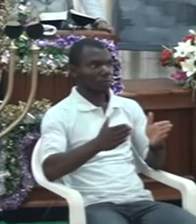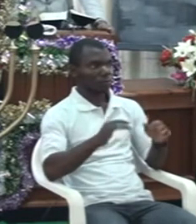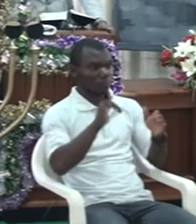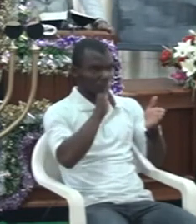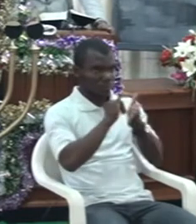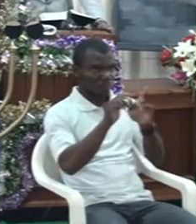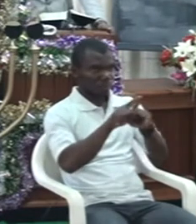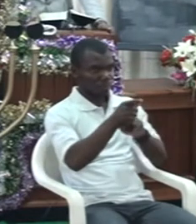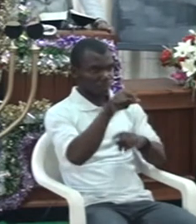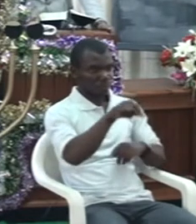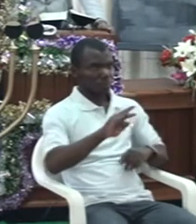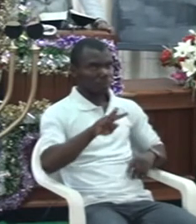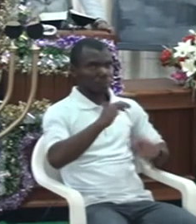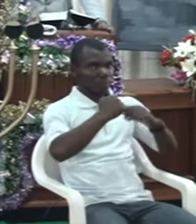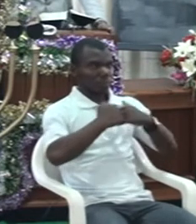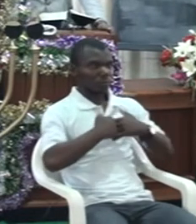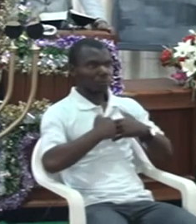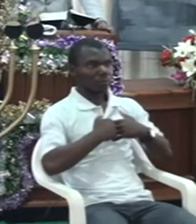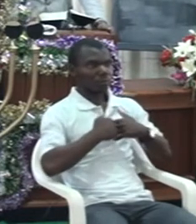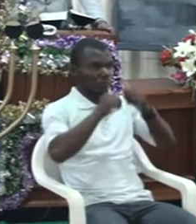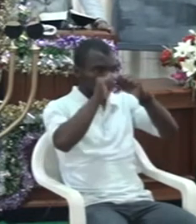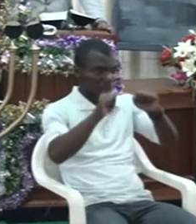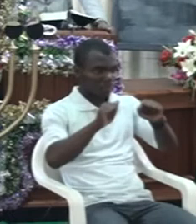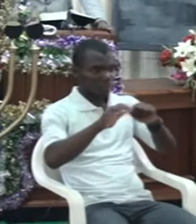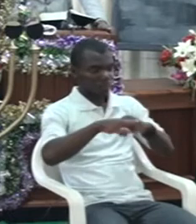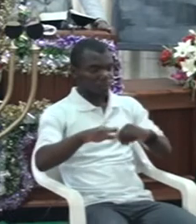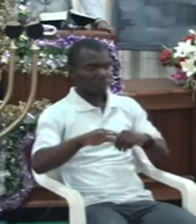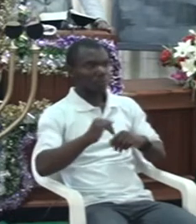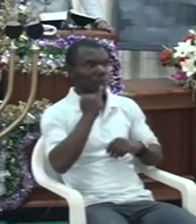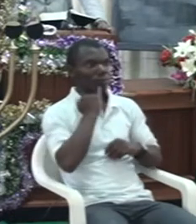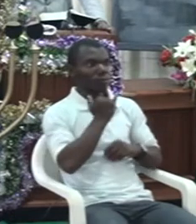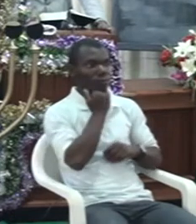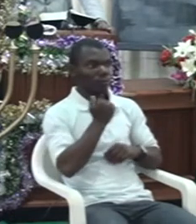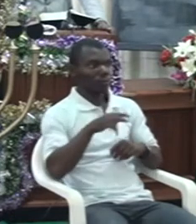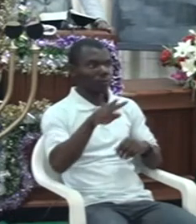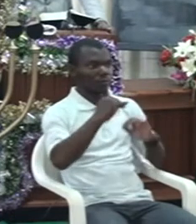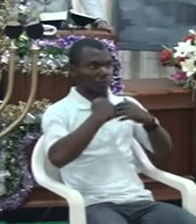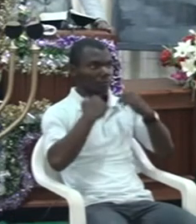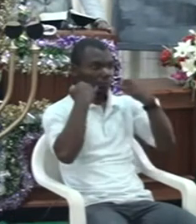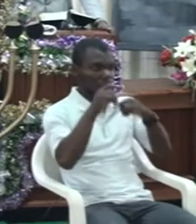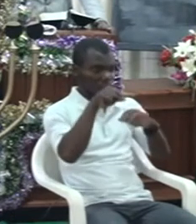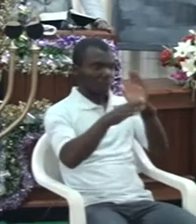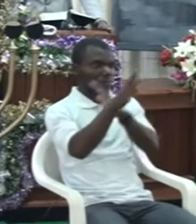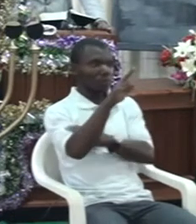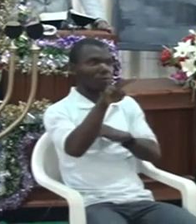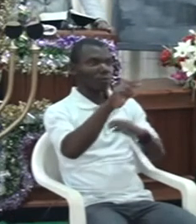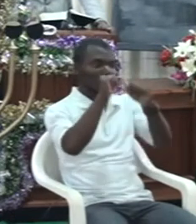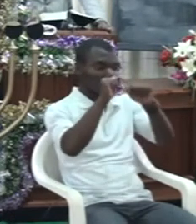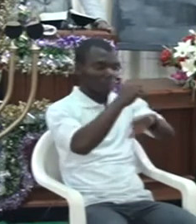ndivyo mtakavyobariki wana wa Israeli, mtawaambia, Bwana akubariki na kukulinda.